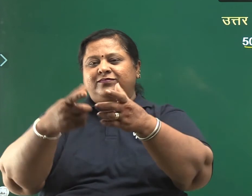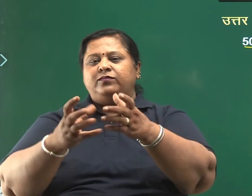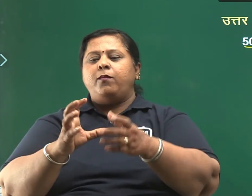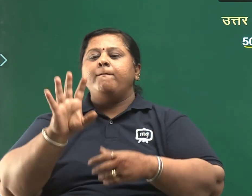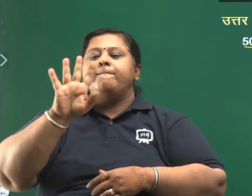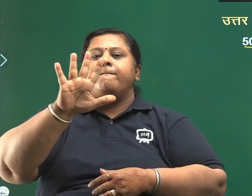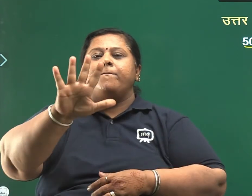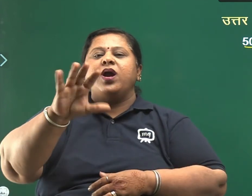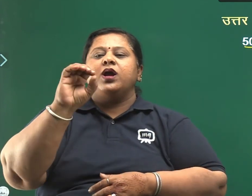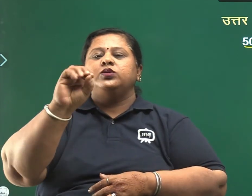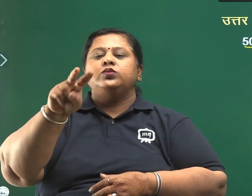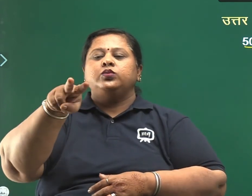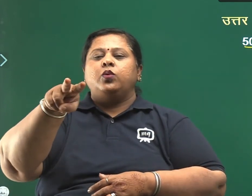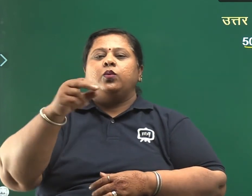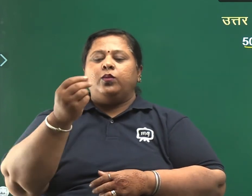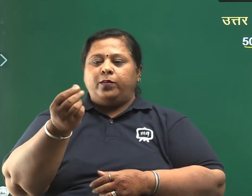500 रुपये में